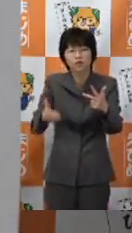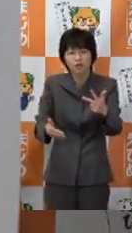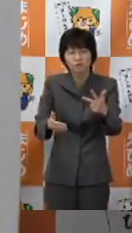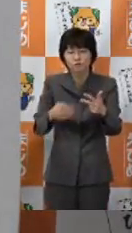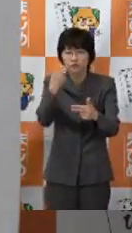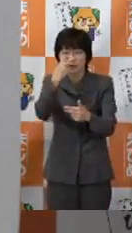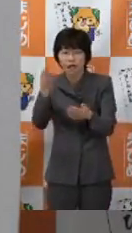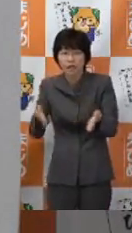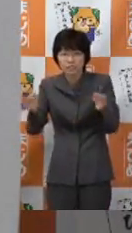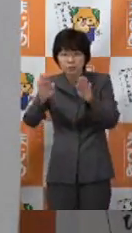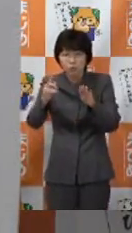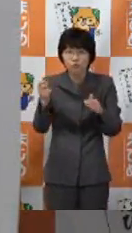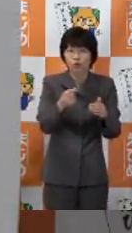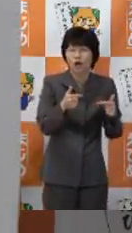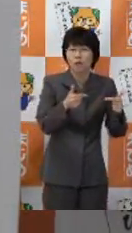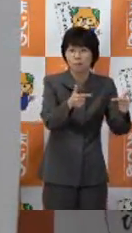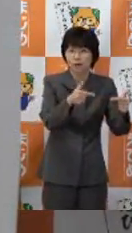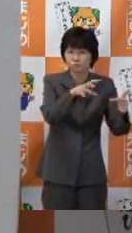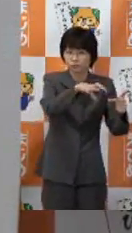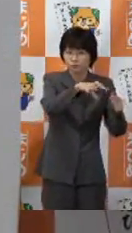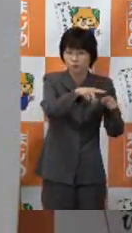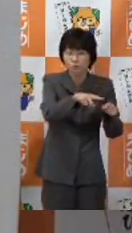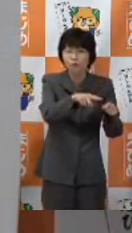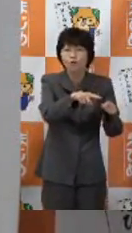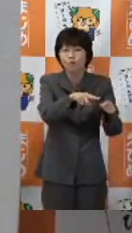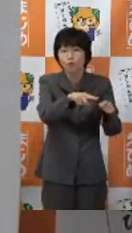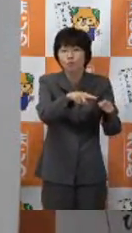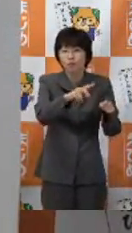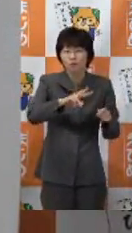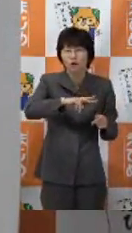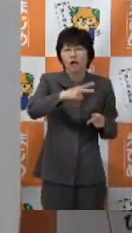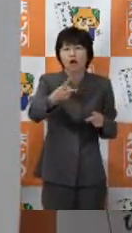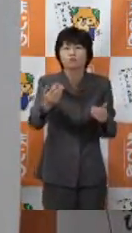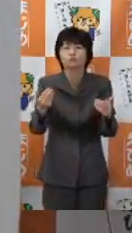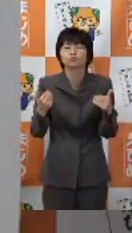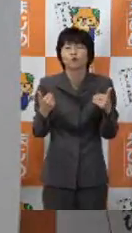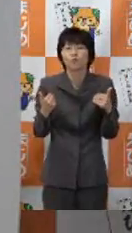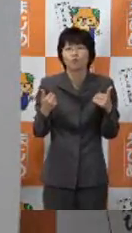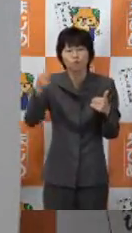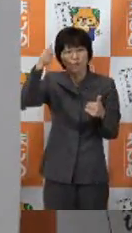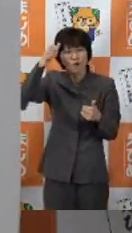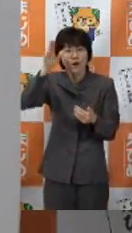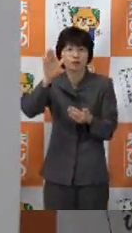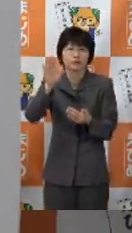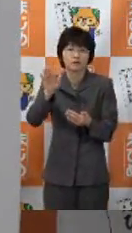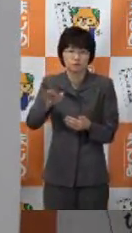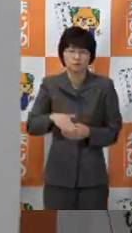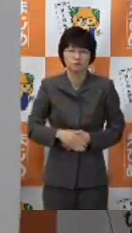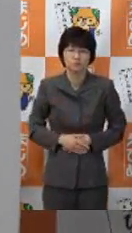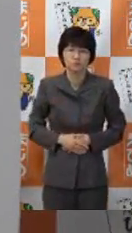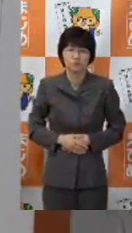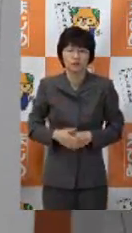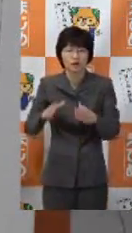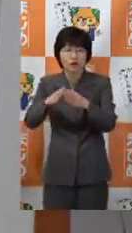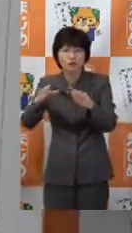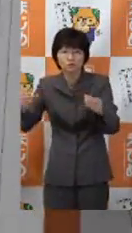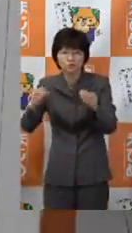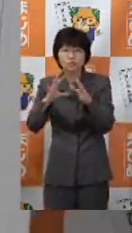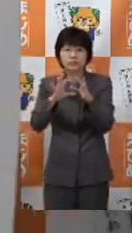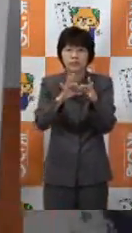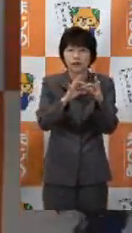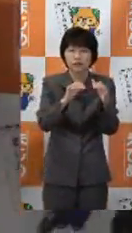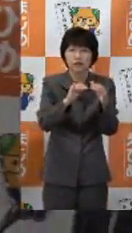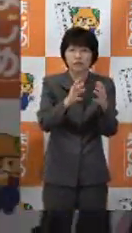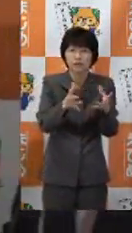まあ何の不安も既存施設長者さんに超レアガスものを解い体をしなければ